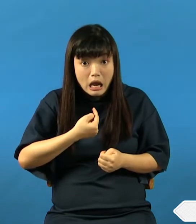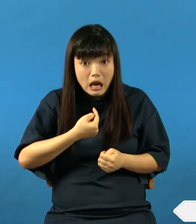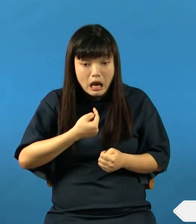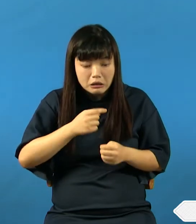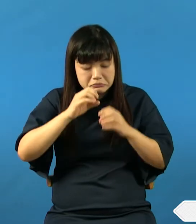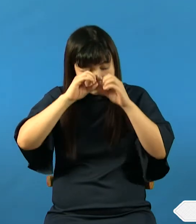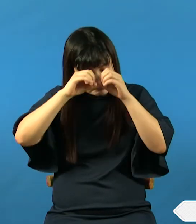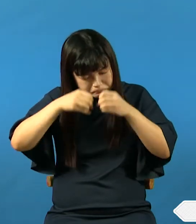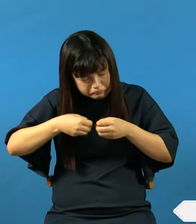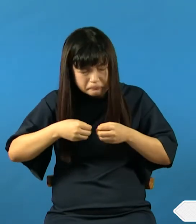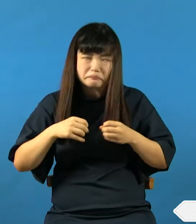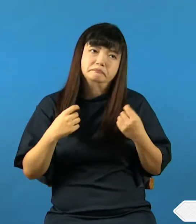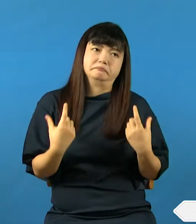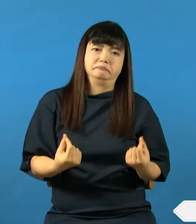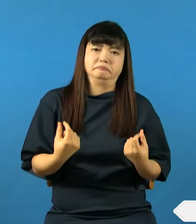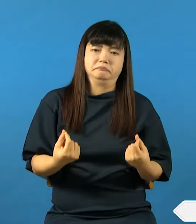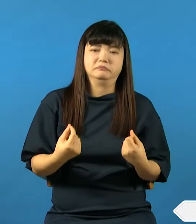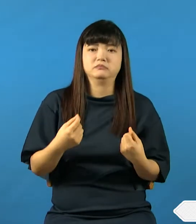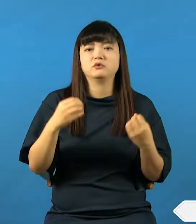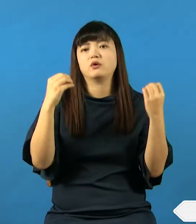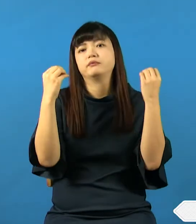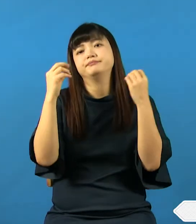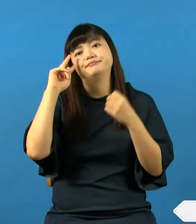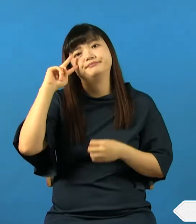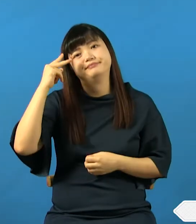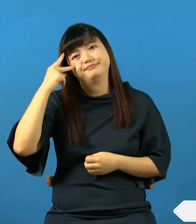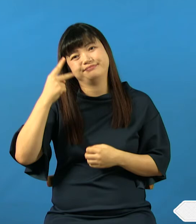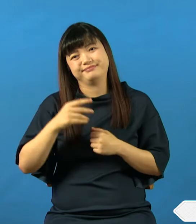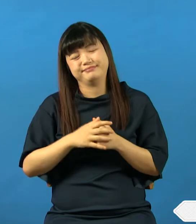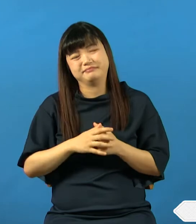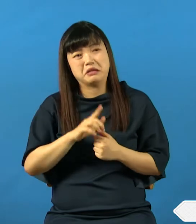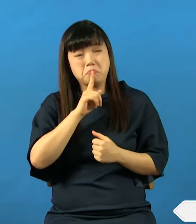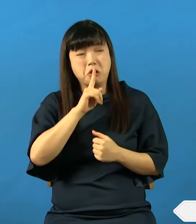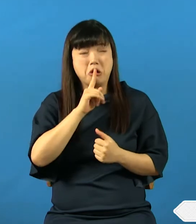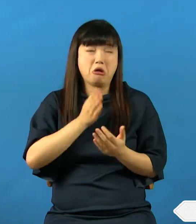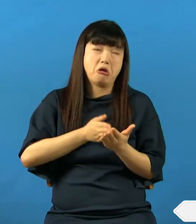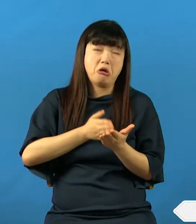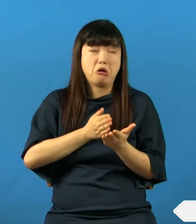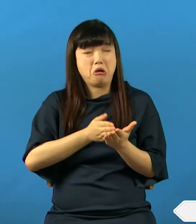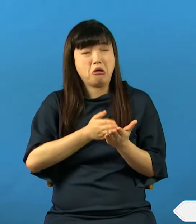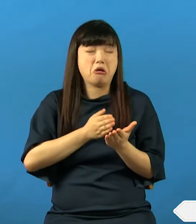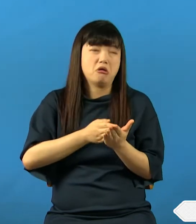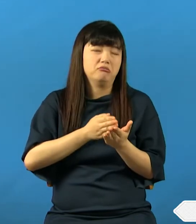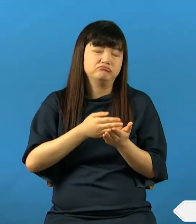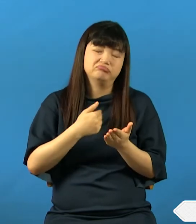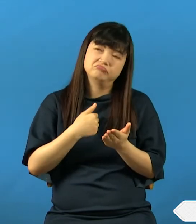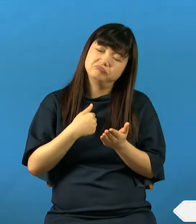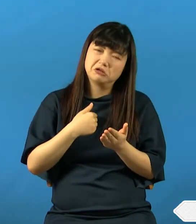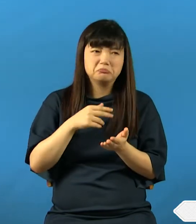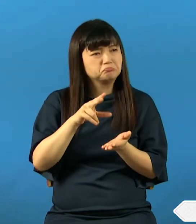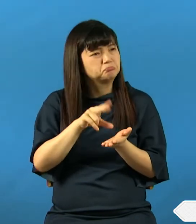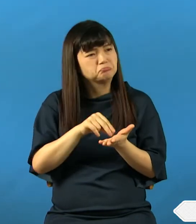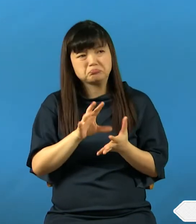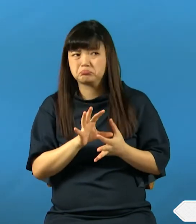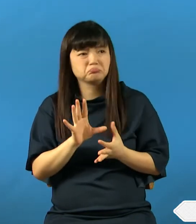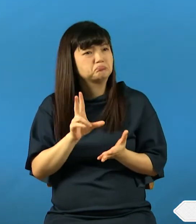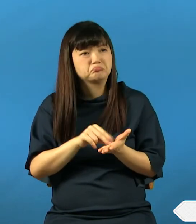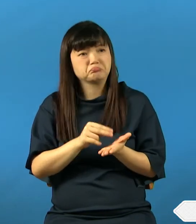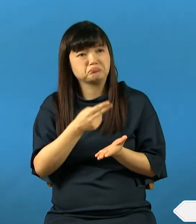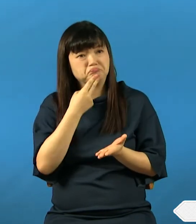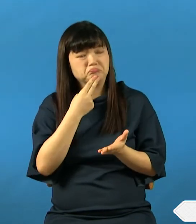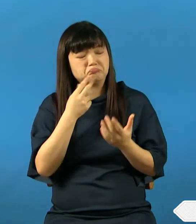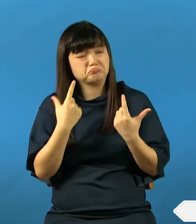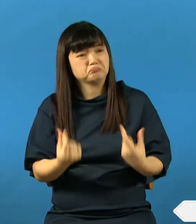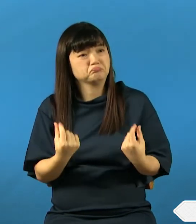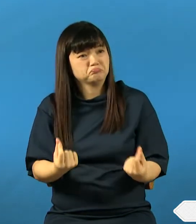그러면서 자기는 다 된 듯이 착각을 합니다. 말을 많이 하다 보니까 자기는 마치 그런 문제에서